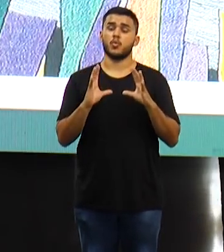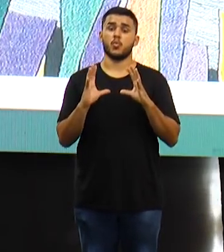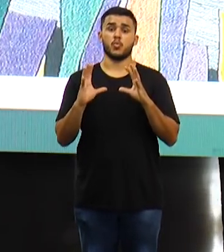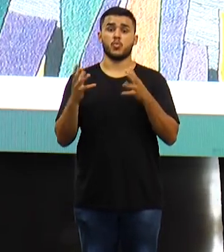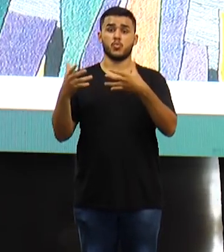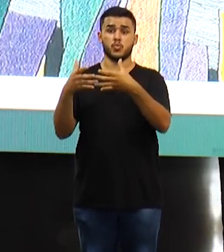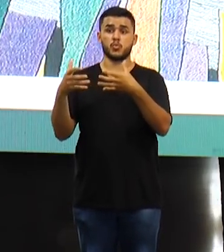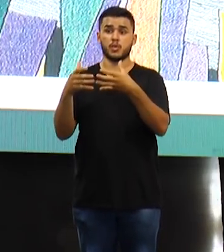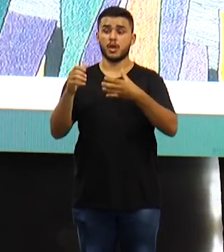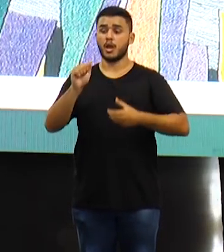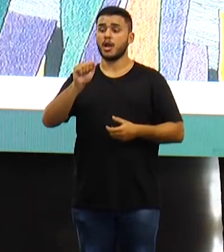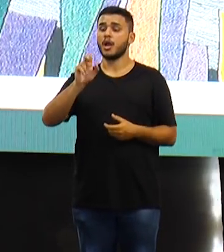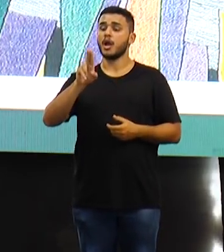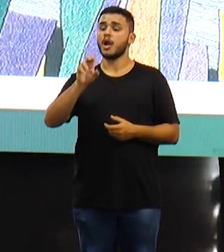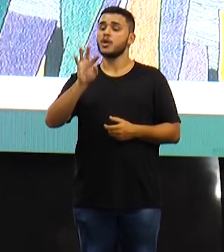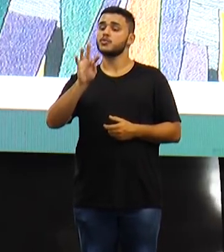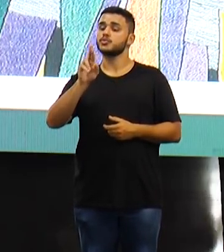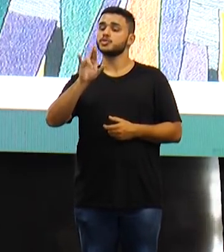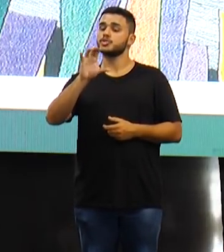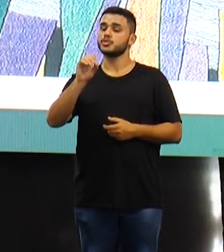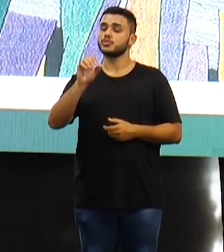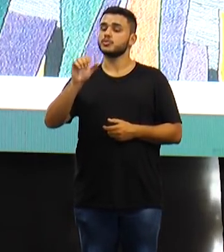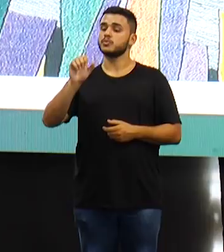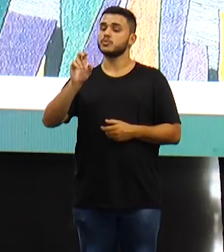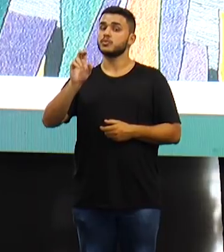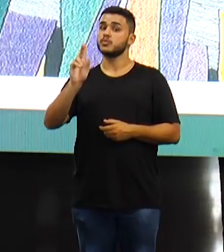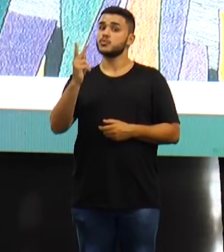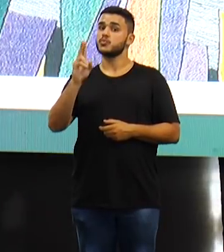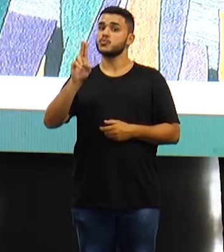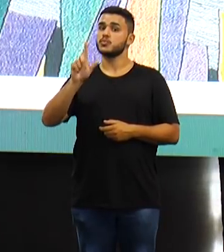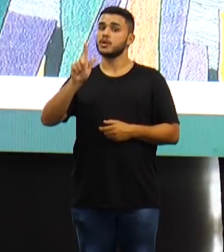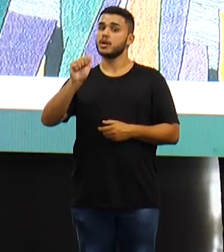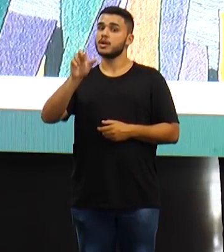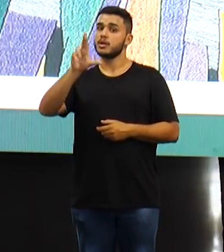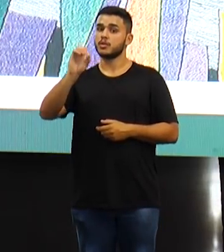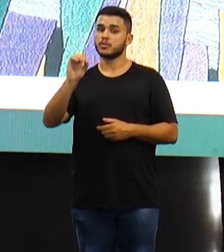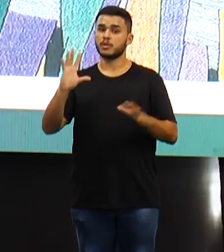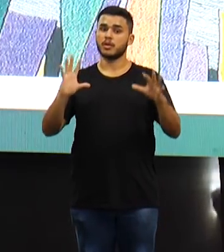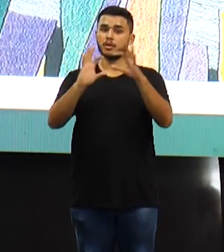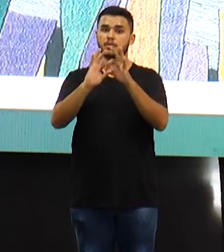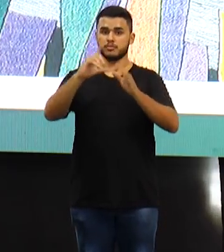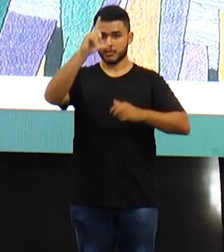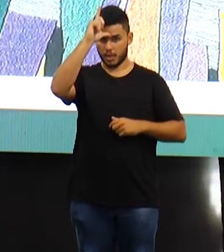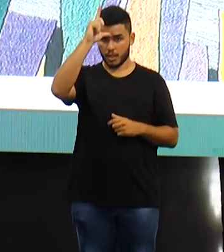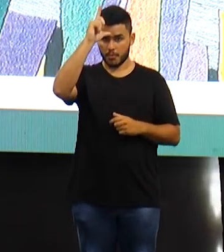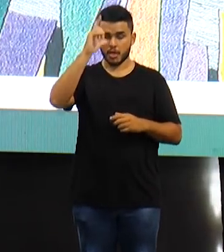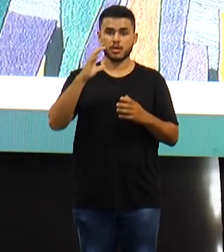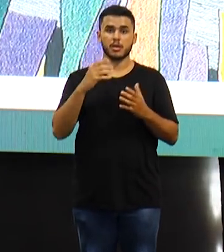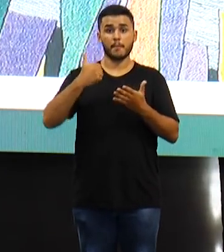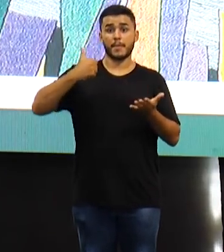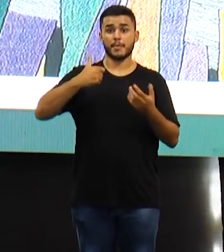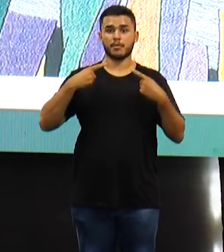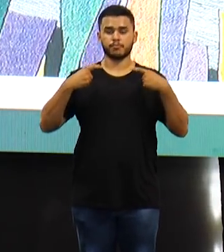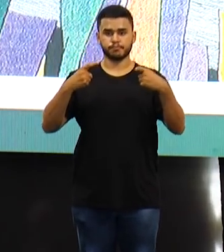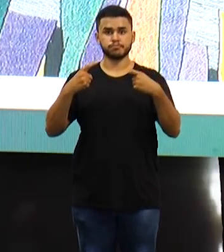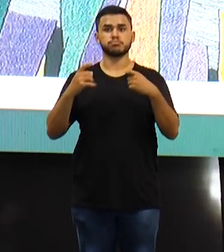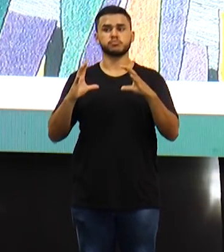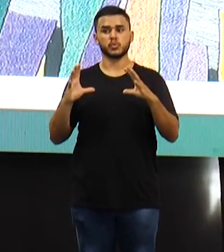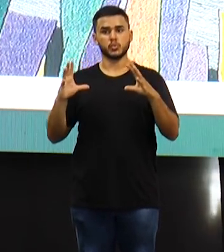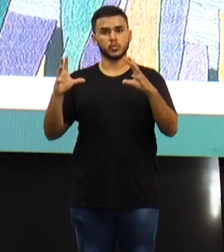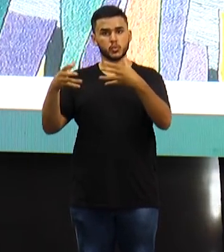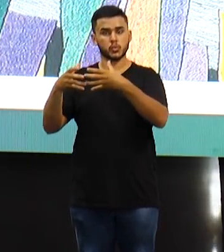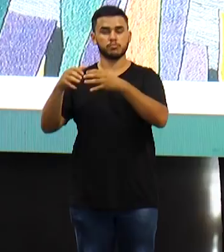Império Austro-Húngaro, aliado da Alemanha na Primeira Grande Guerra Mundial, a fragmentação do